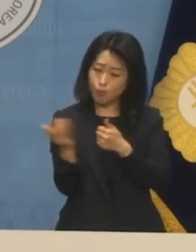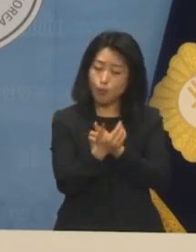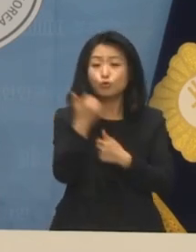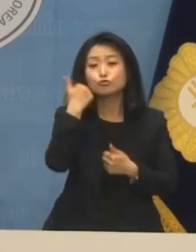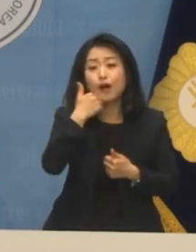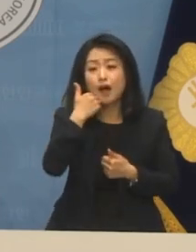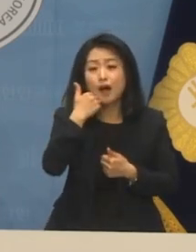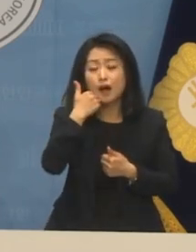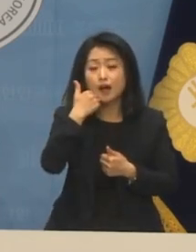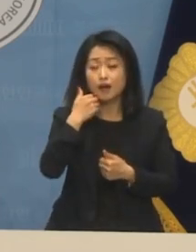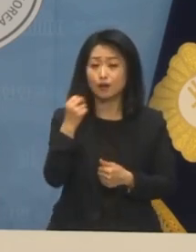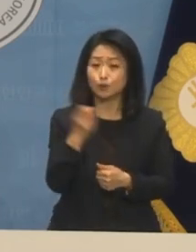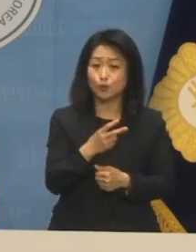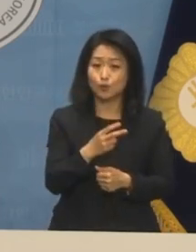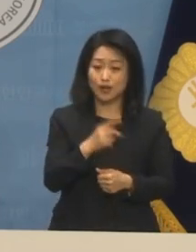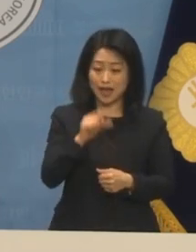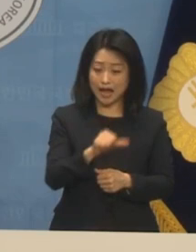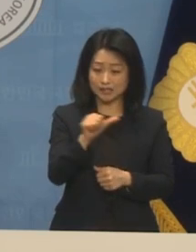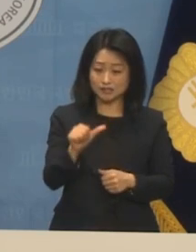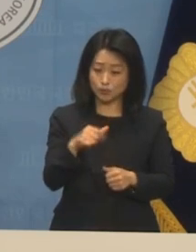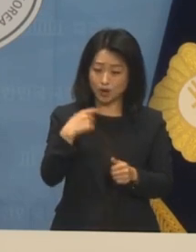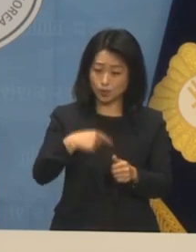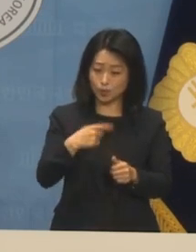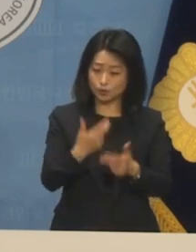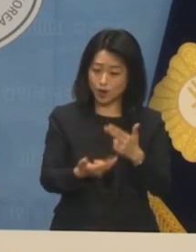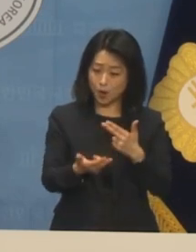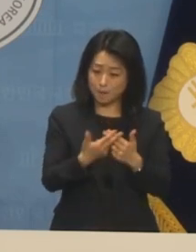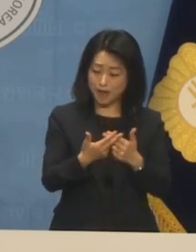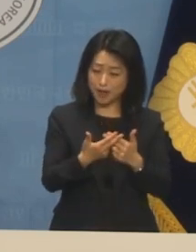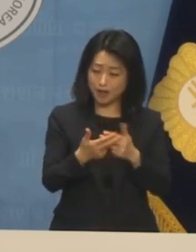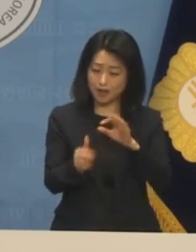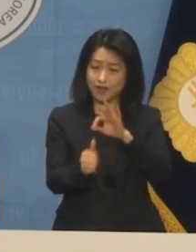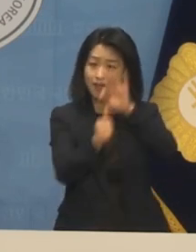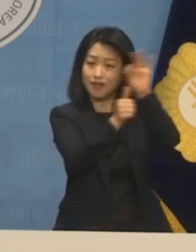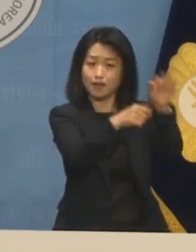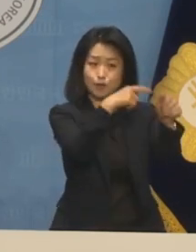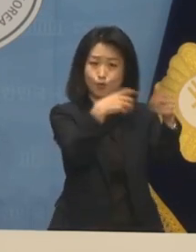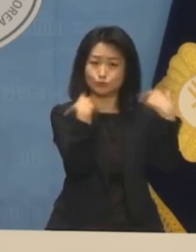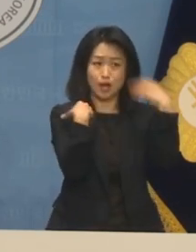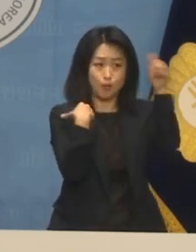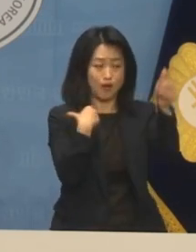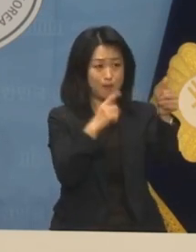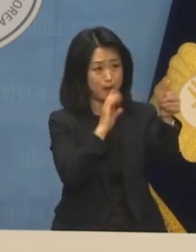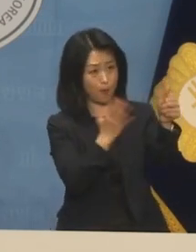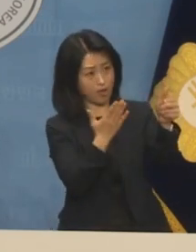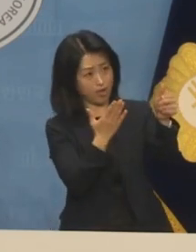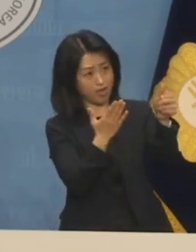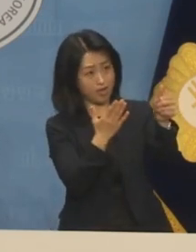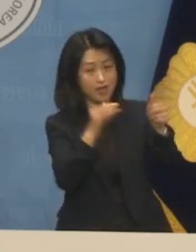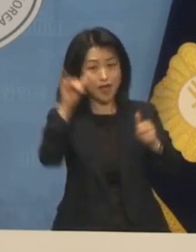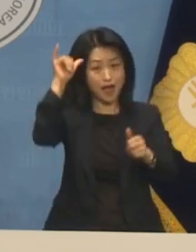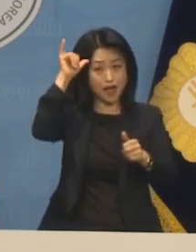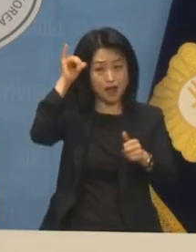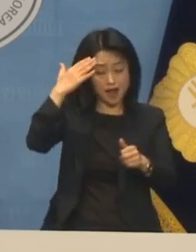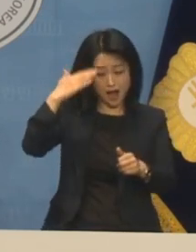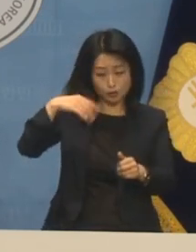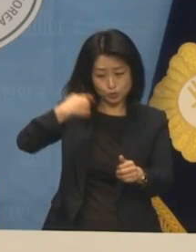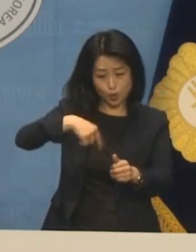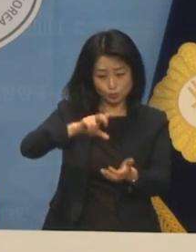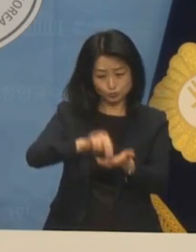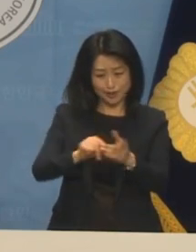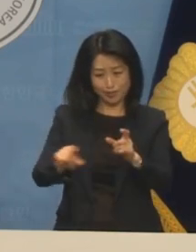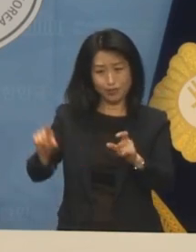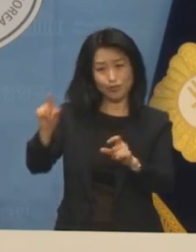기업들과 가까웠던 아시아교육협회 출신 교육부 수장이 이래도 돼? AI가 우리나라 교육 문제를 지금보다